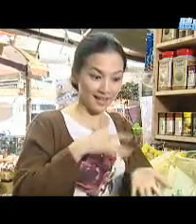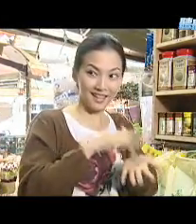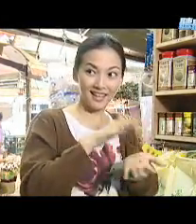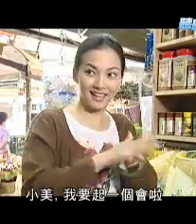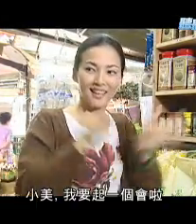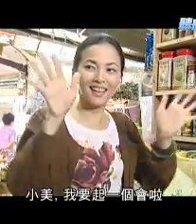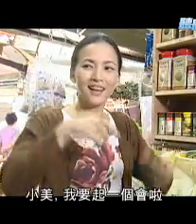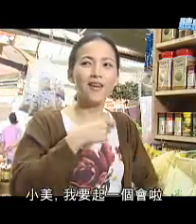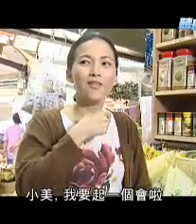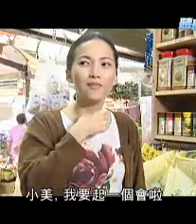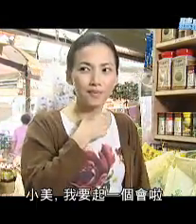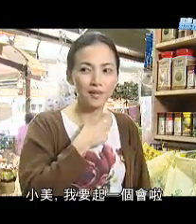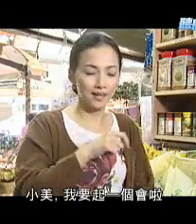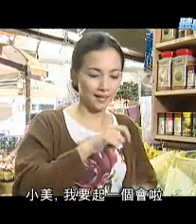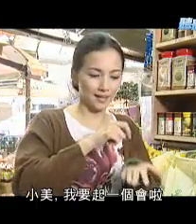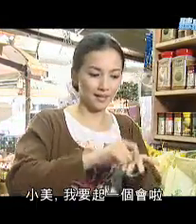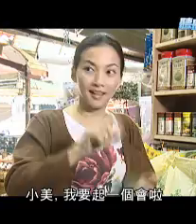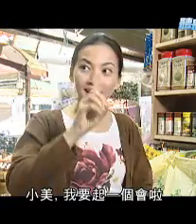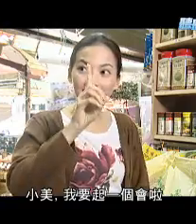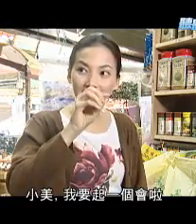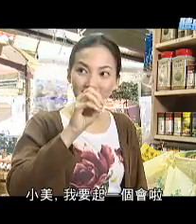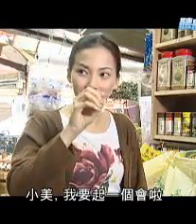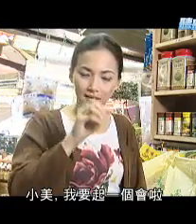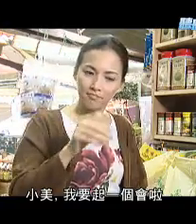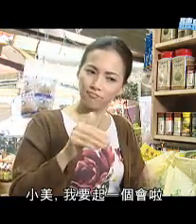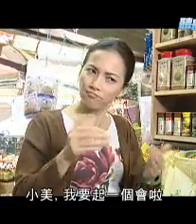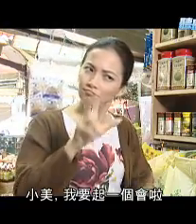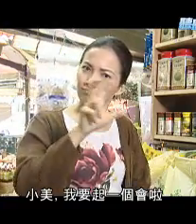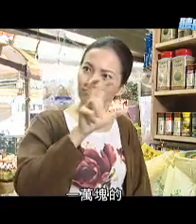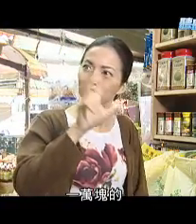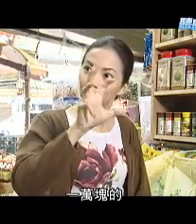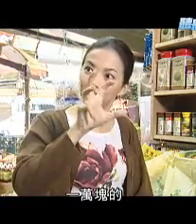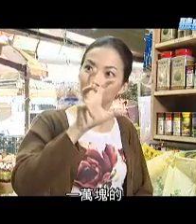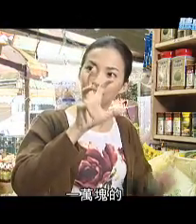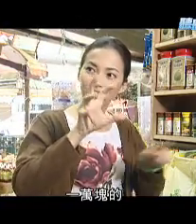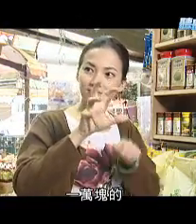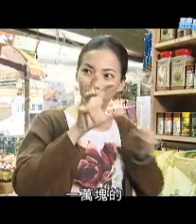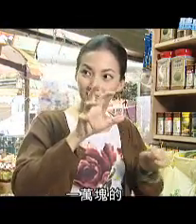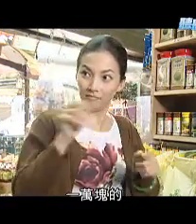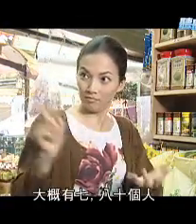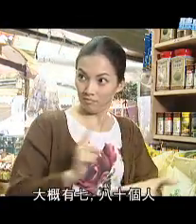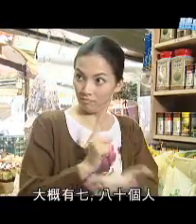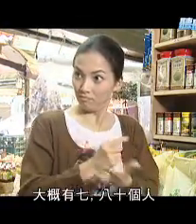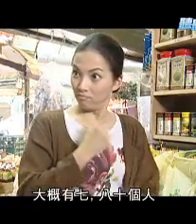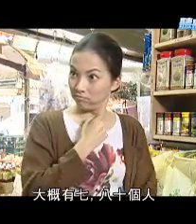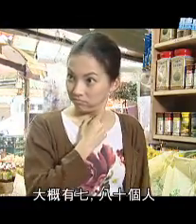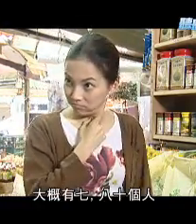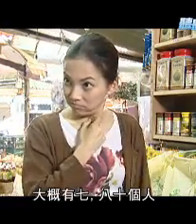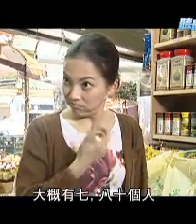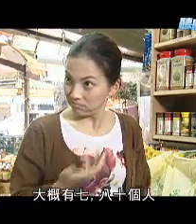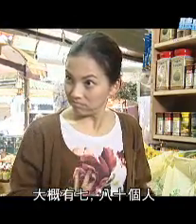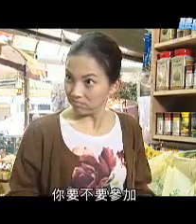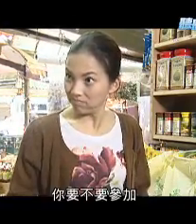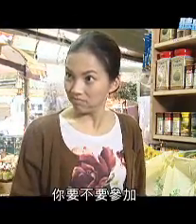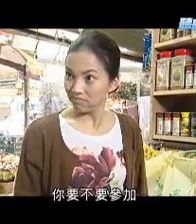小美，我要起一个会啦，啊，10000块的，大概有70-80个人，你要不要参加啊？ 嗯，